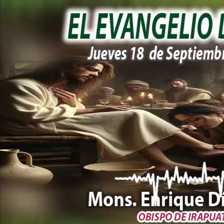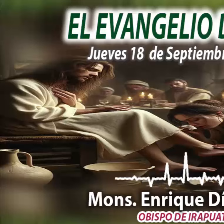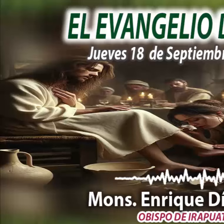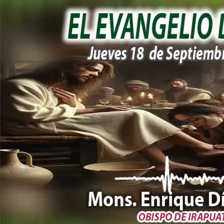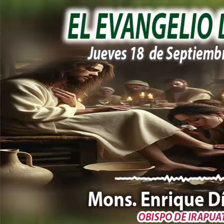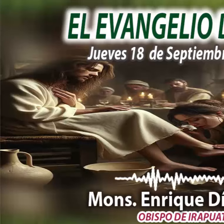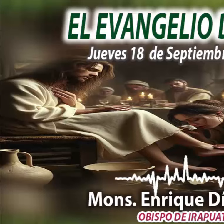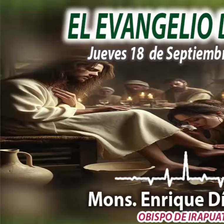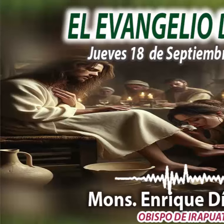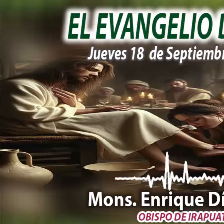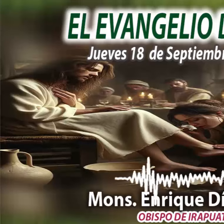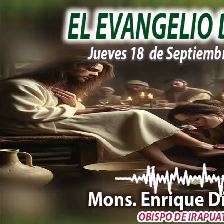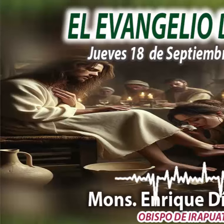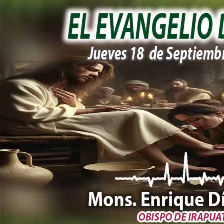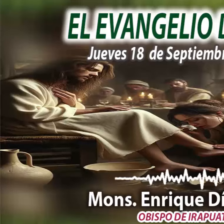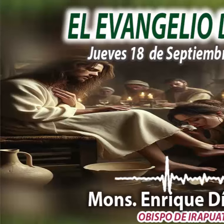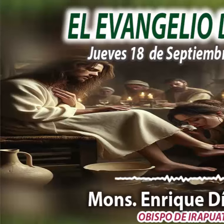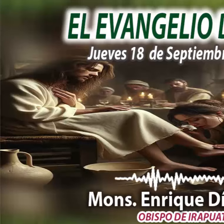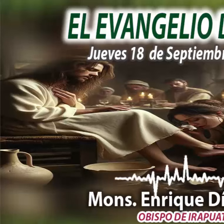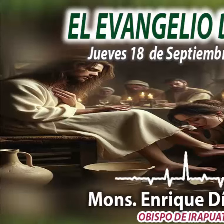de esperanza.